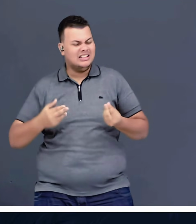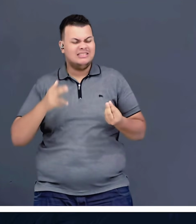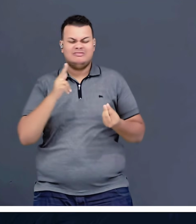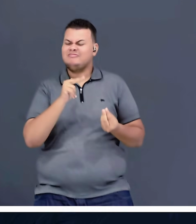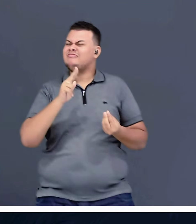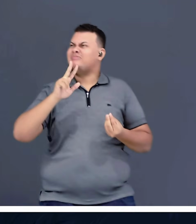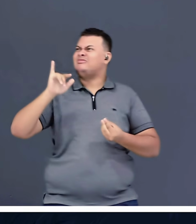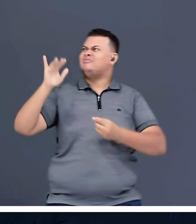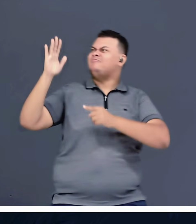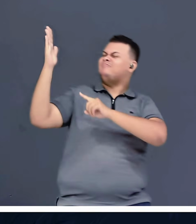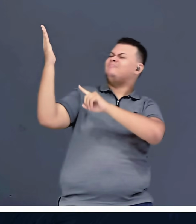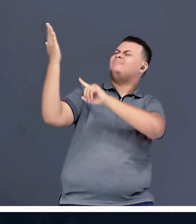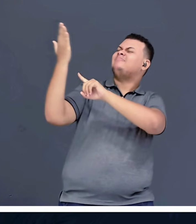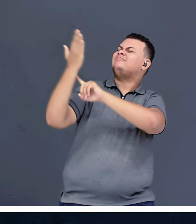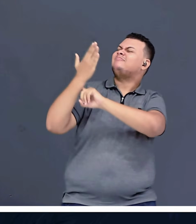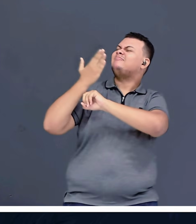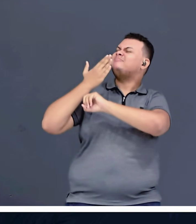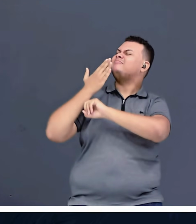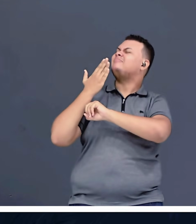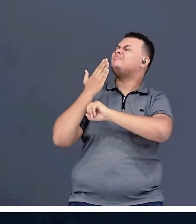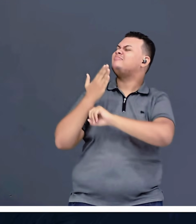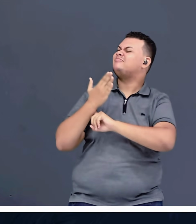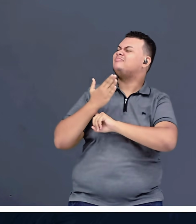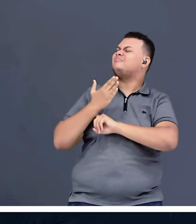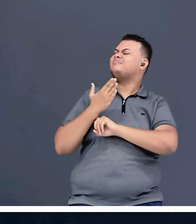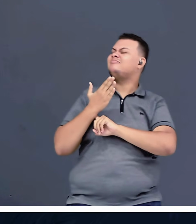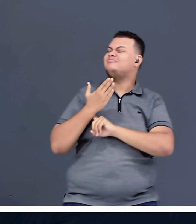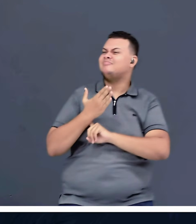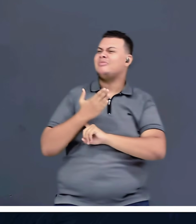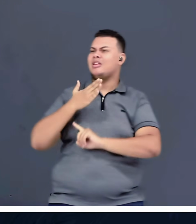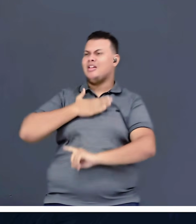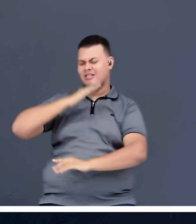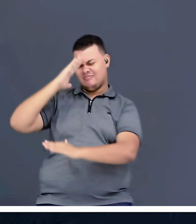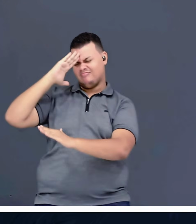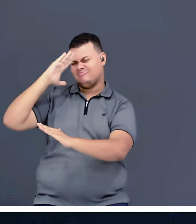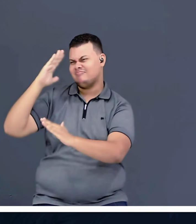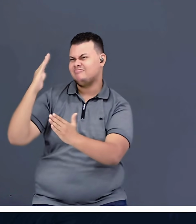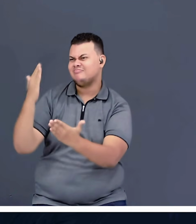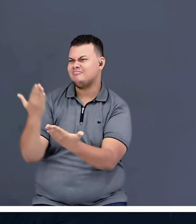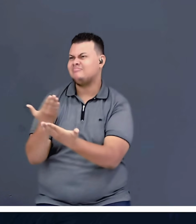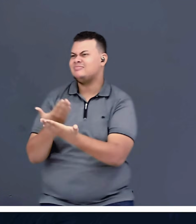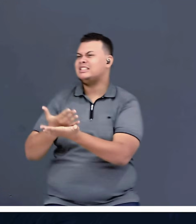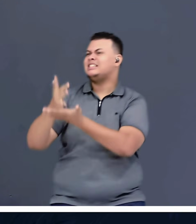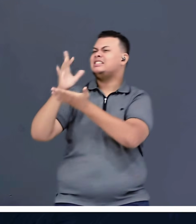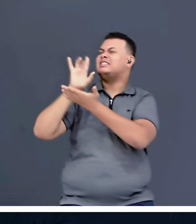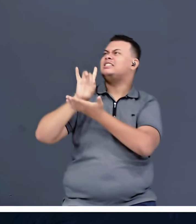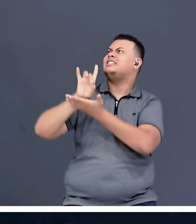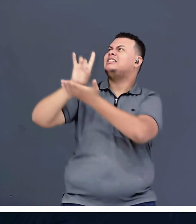Confio em Ti.